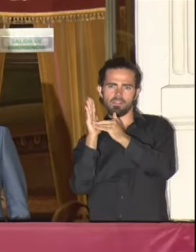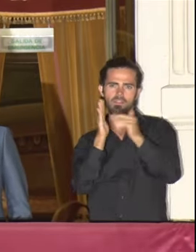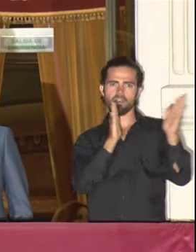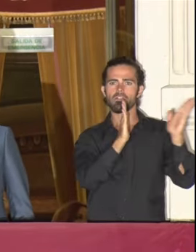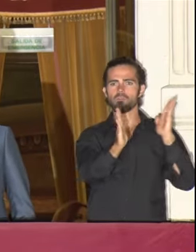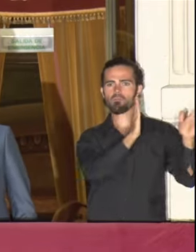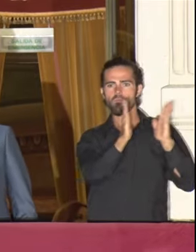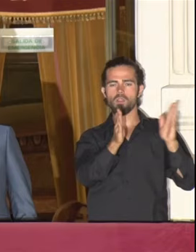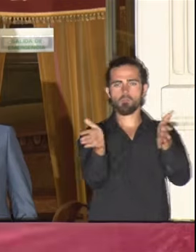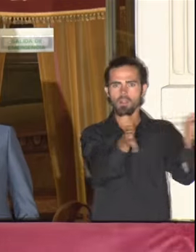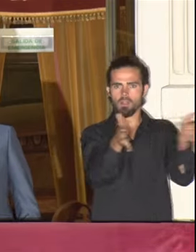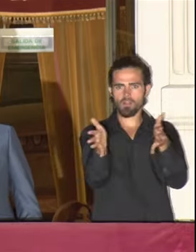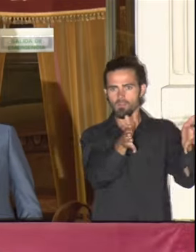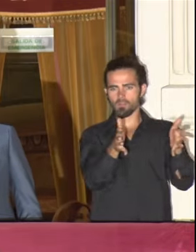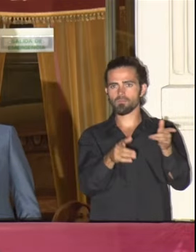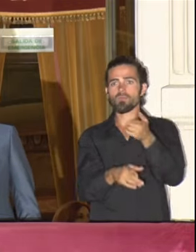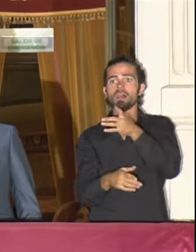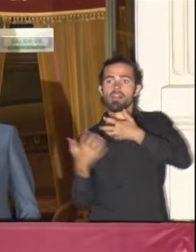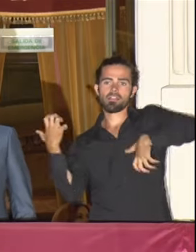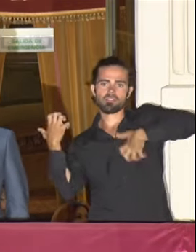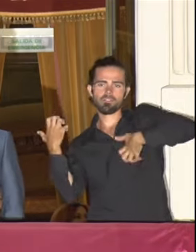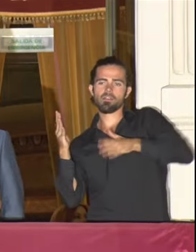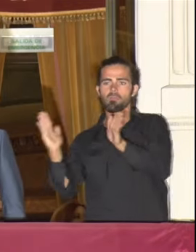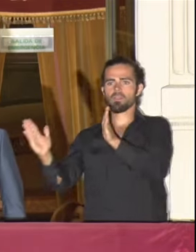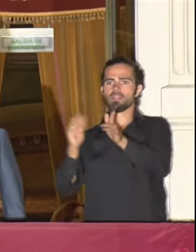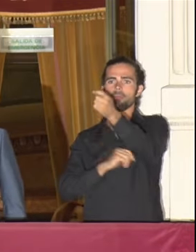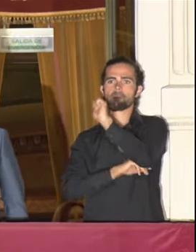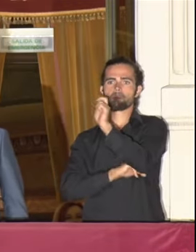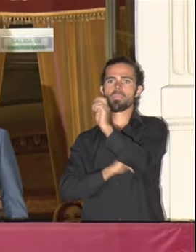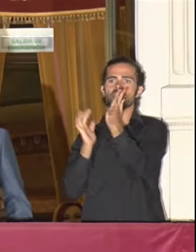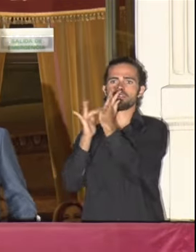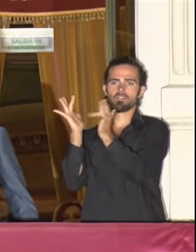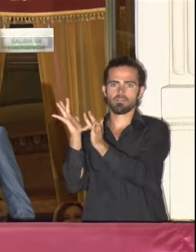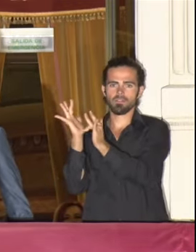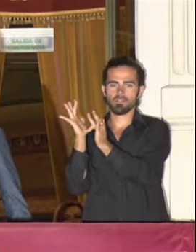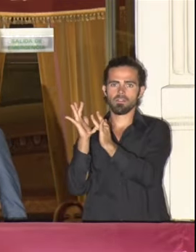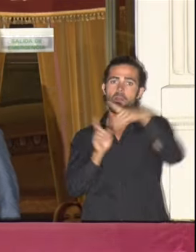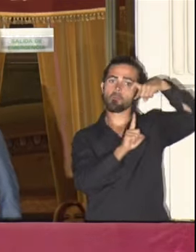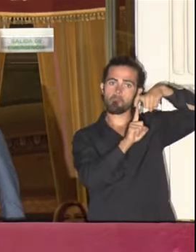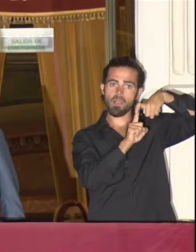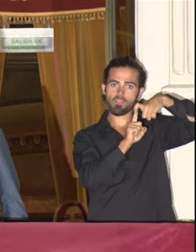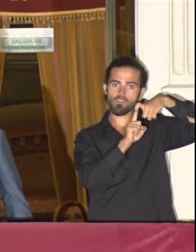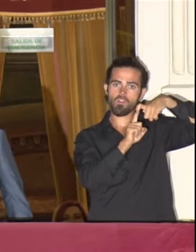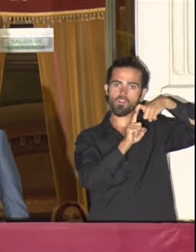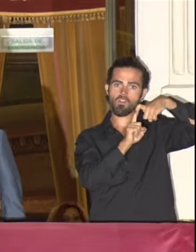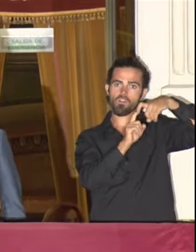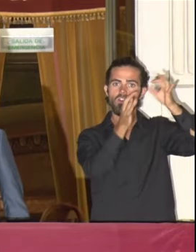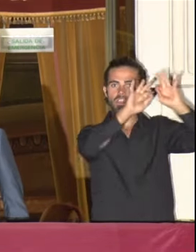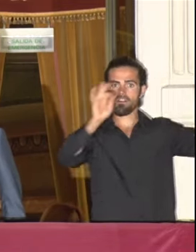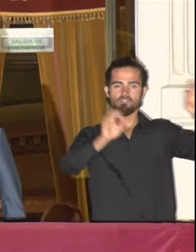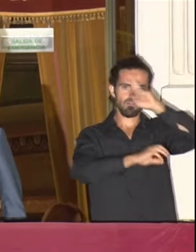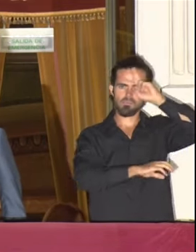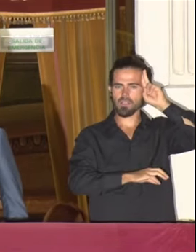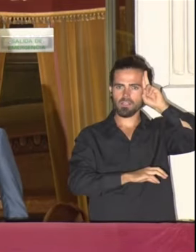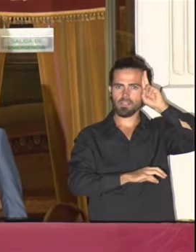tenemos en abril, la Feria de Abril, Sevilla, mayo, San Isidro, San Fermín,